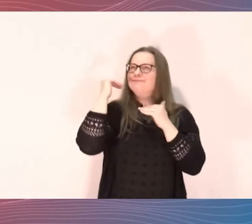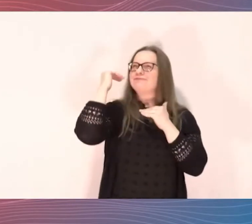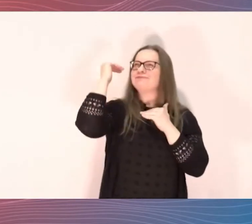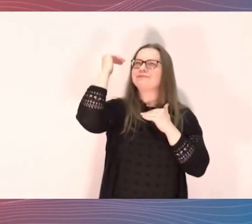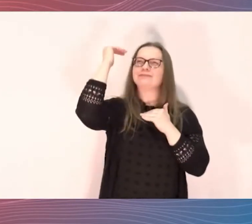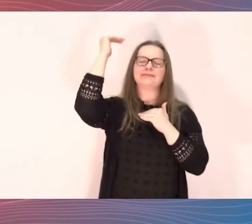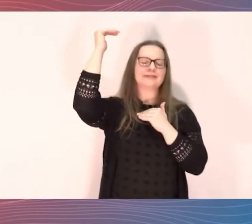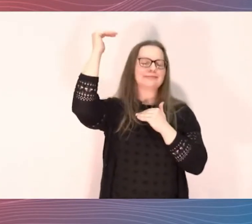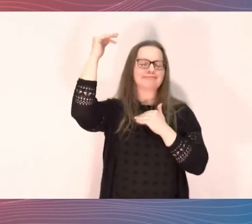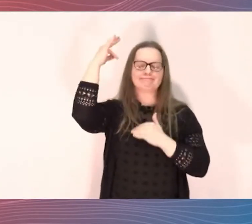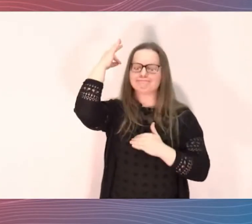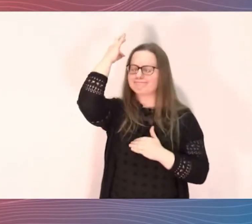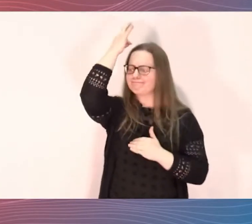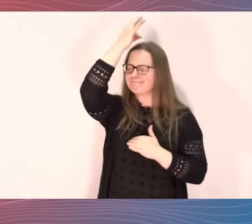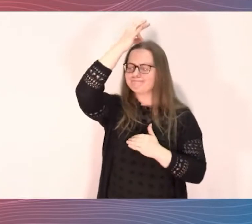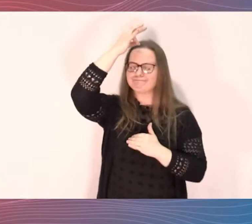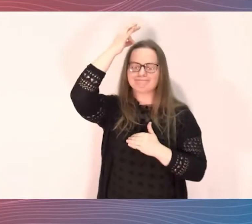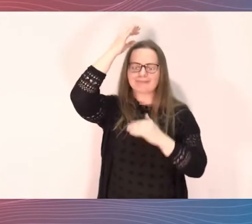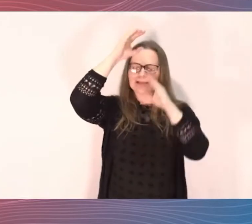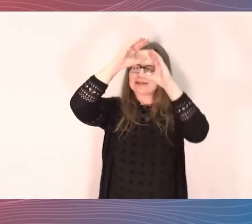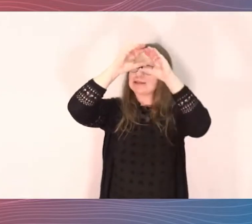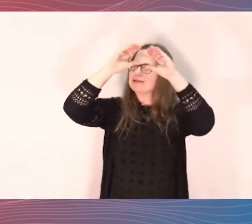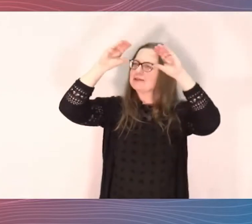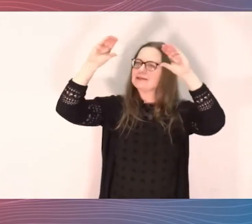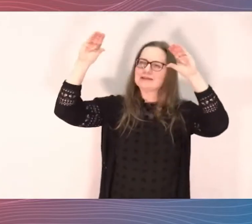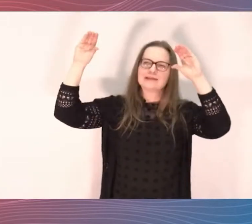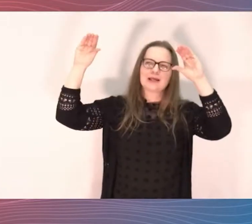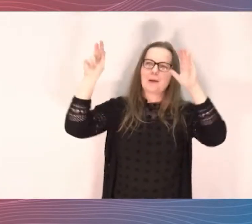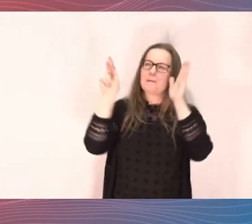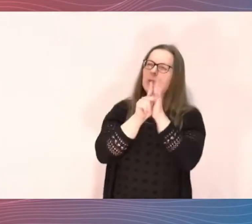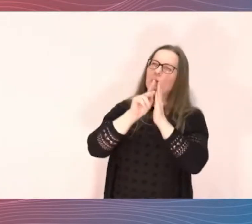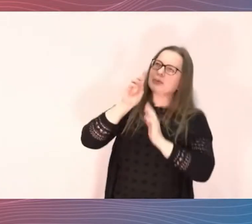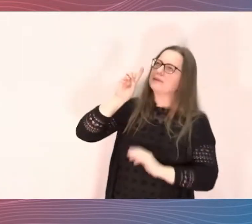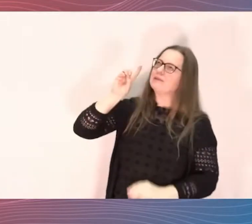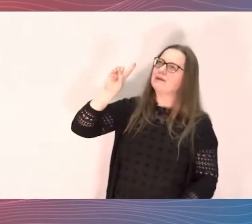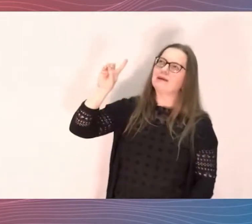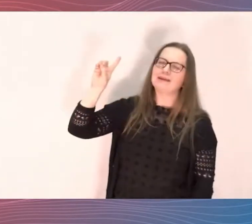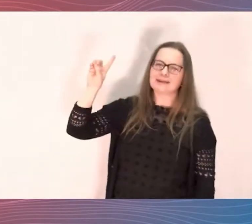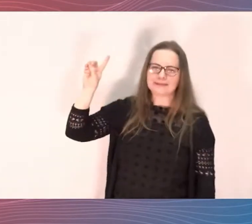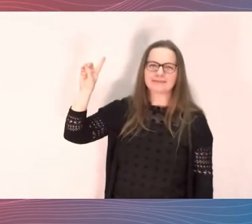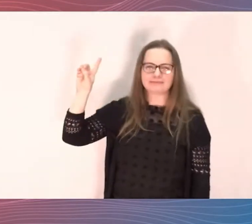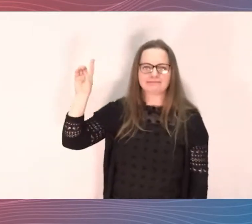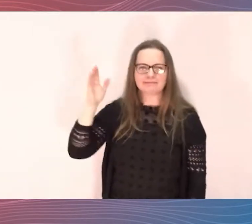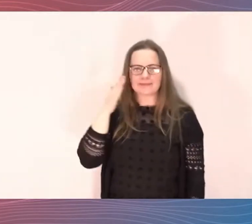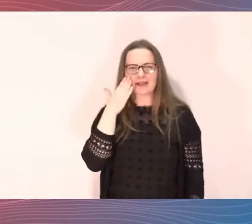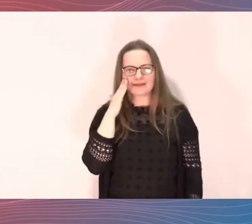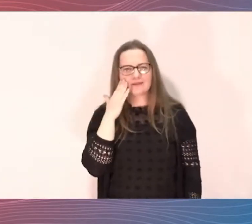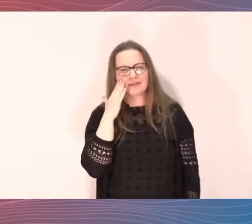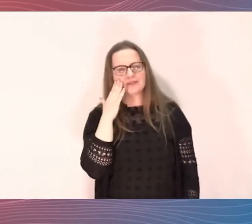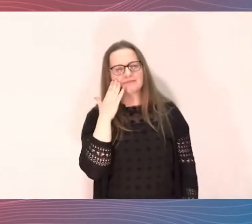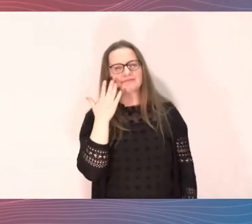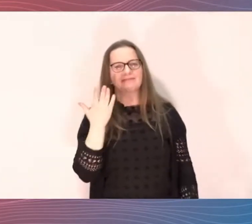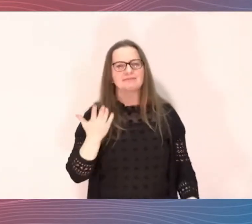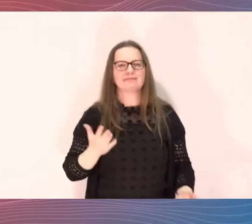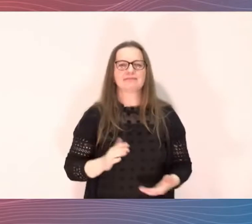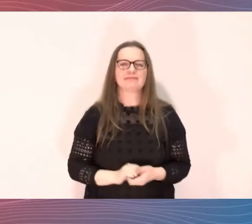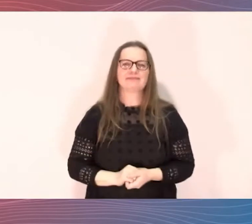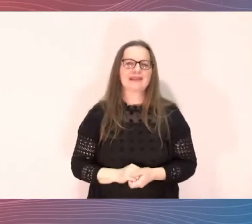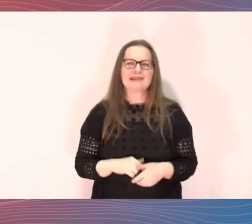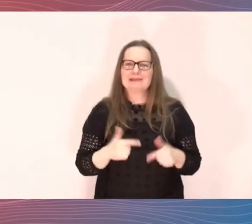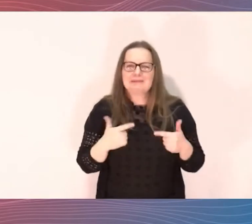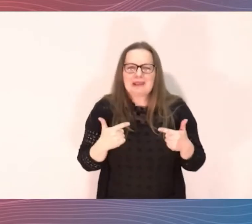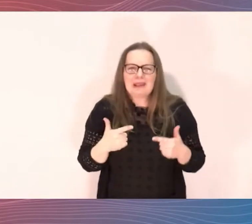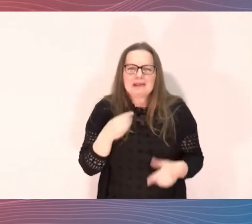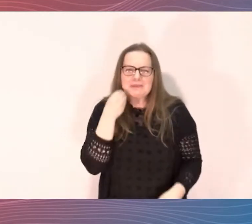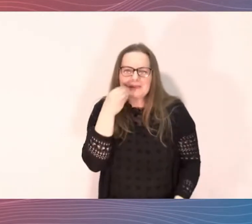coisas da dimensão de Deus. Não há essa disponibilidade aqui na